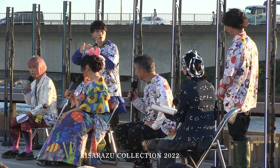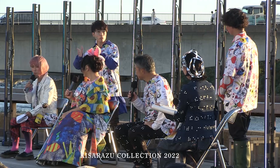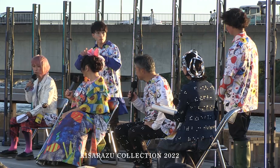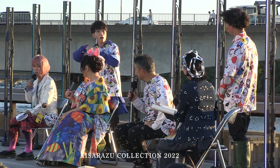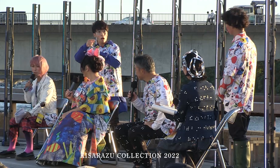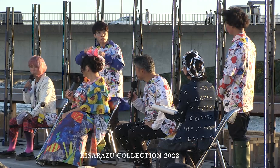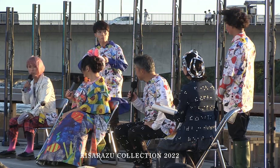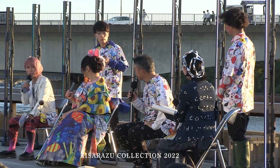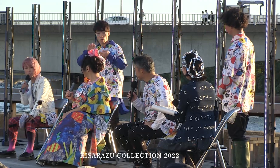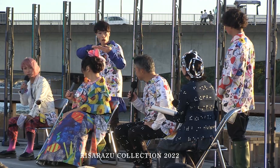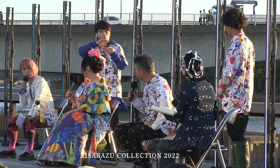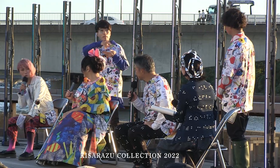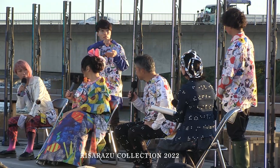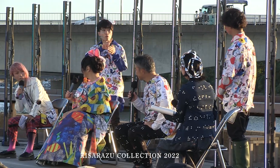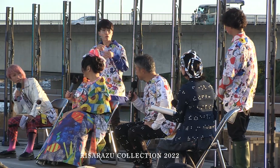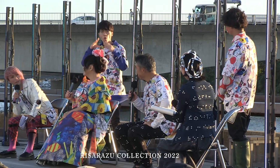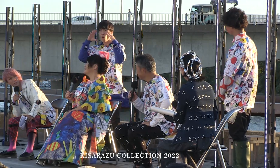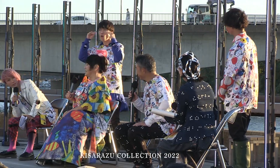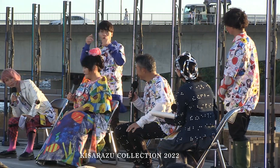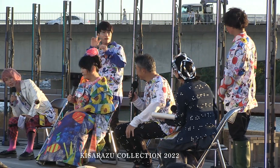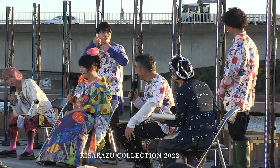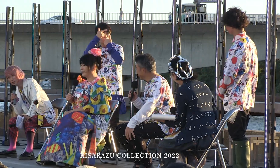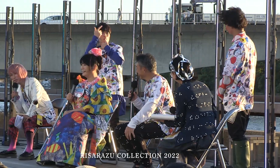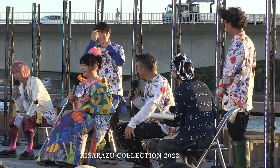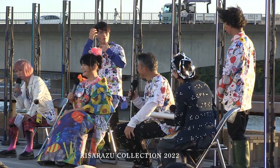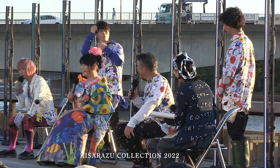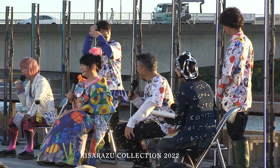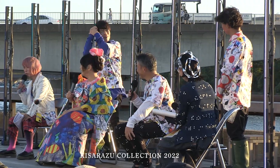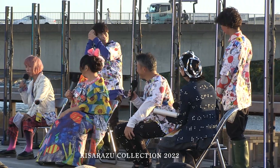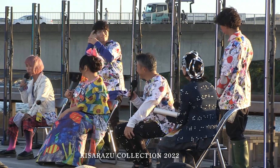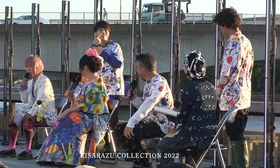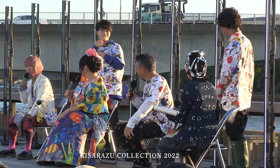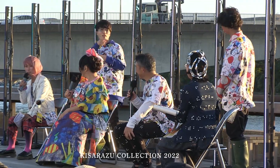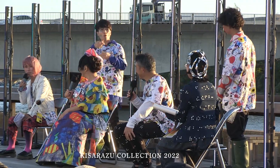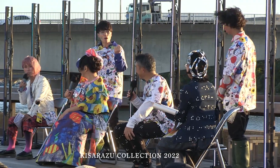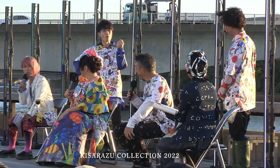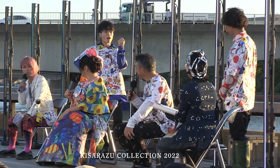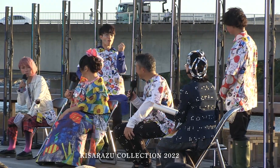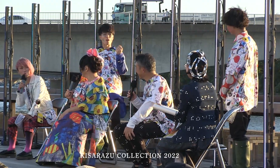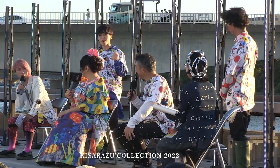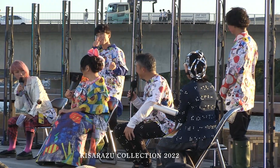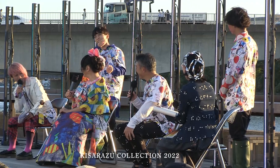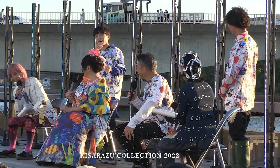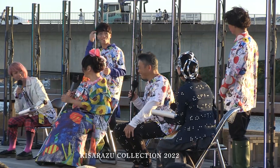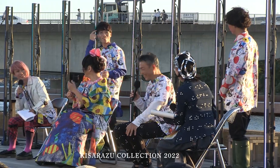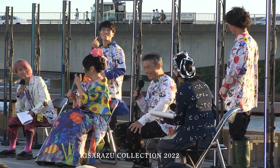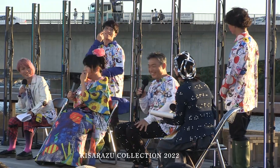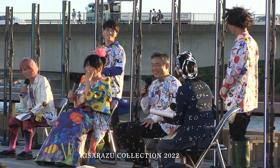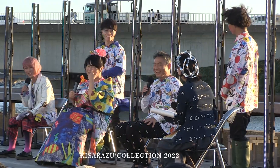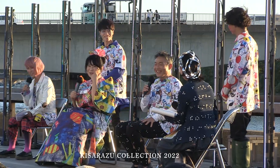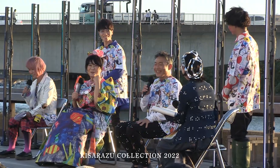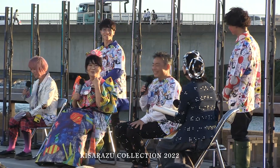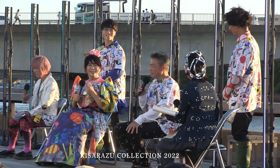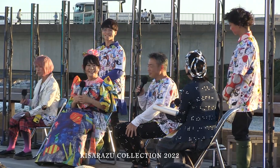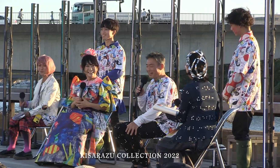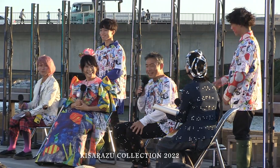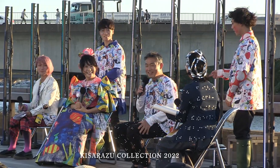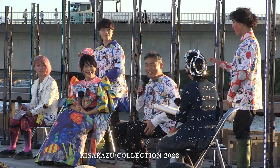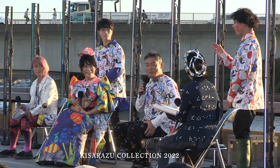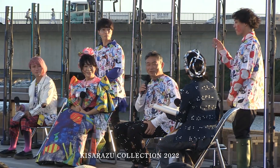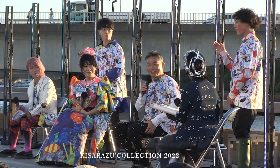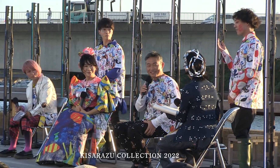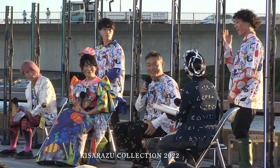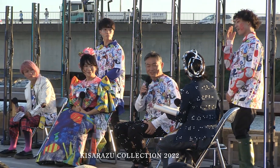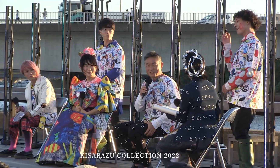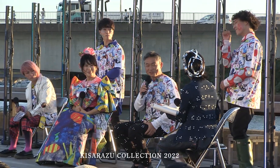した時の市長の嬉しい表情といったらなくてですか、もうこれはロックかって自分で突っ込んでましたね。 いやでもなか